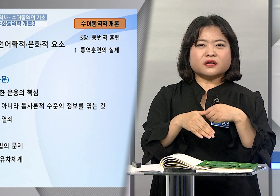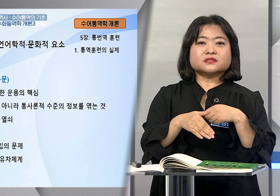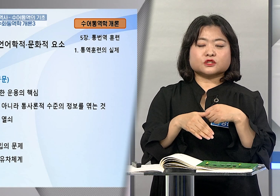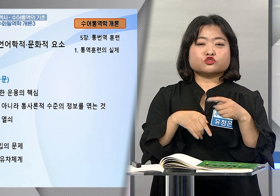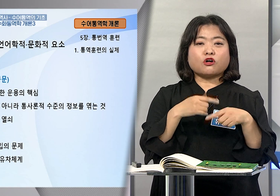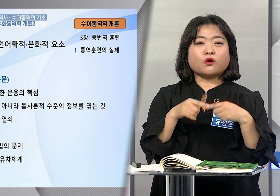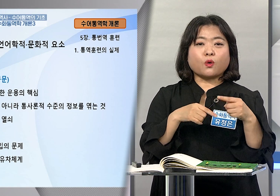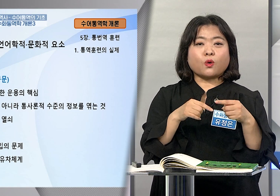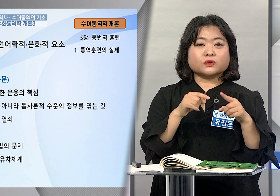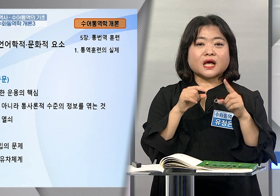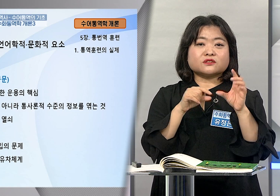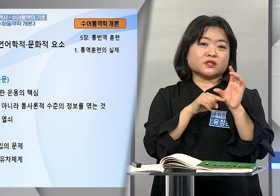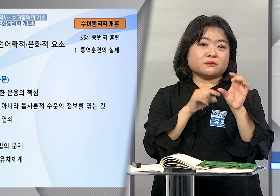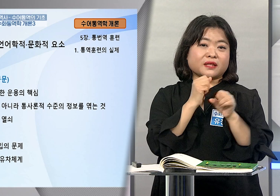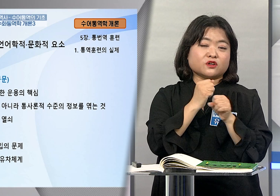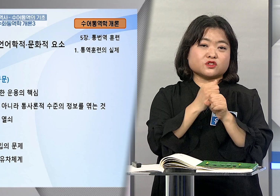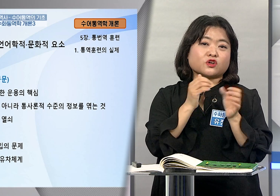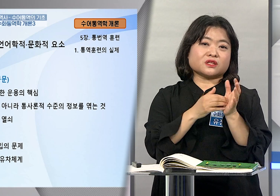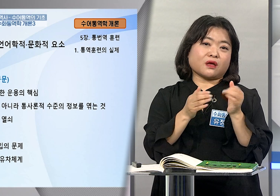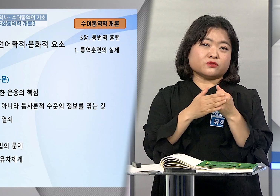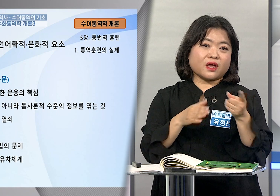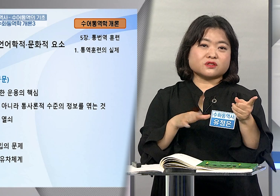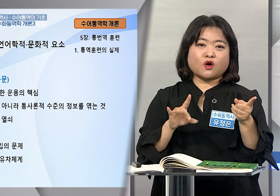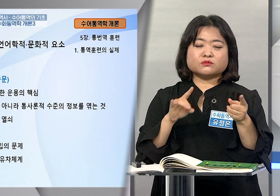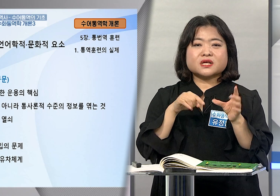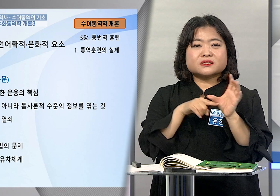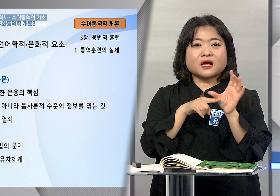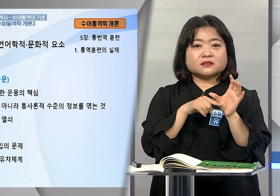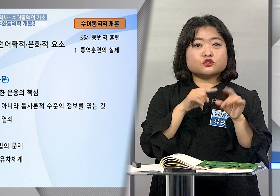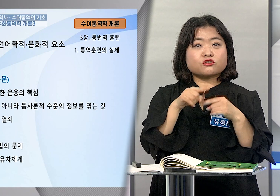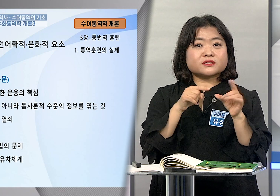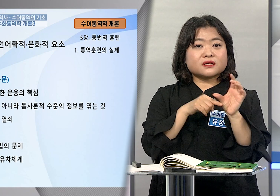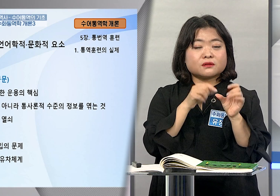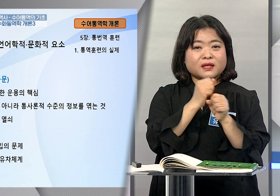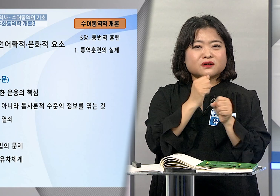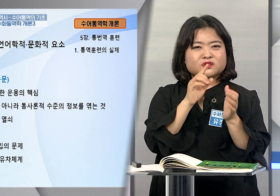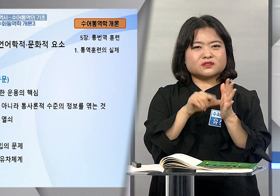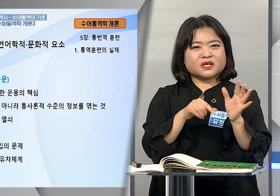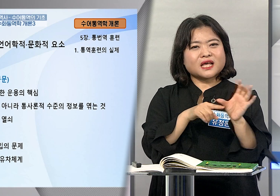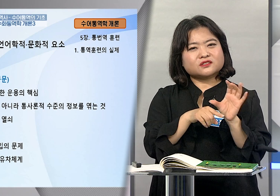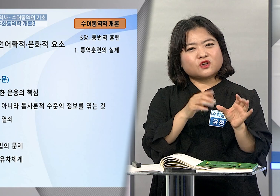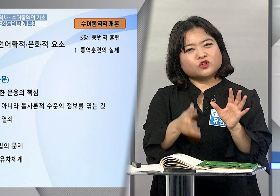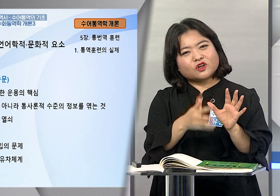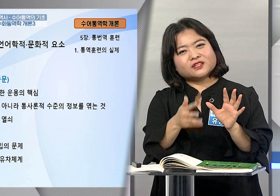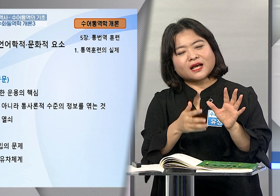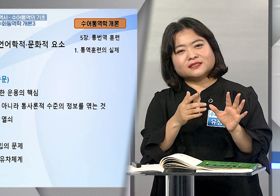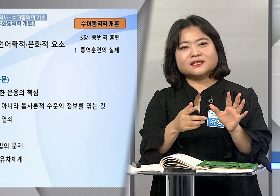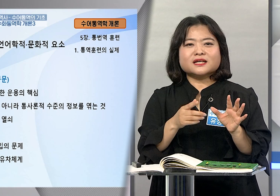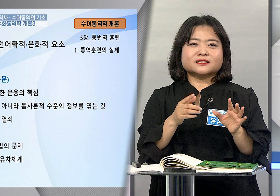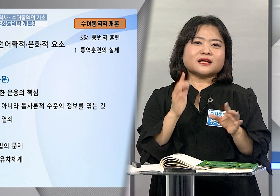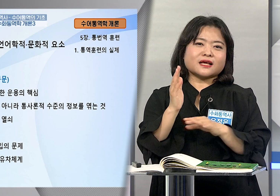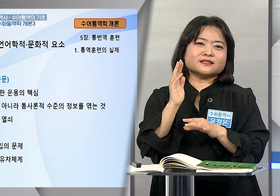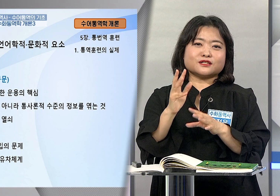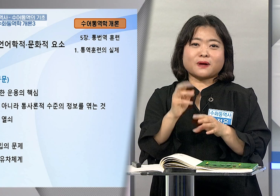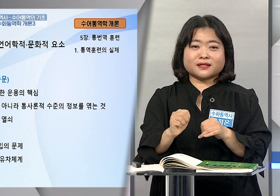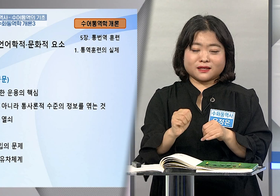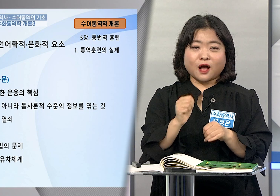대응식 수어로 사전이 만들어졌기 때문에 처음 수화 사전이 만들어질 때 사전이 엉터리라는 그런 얘기들을 많이